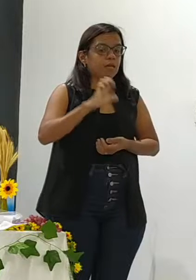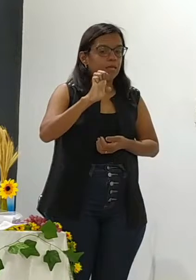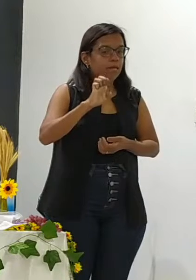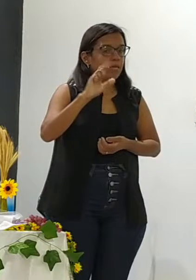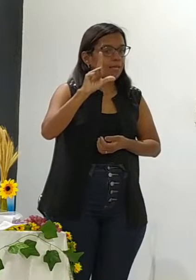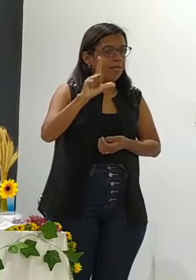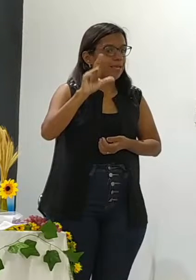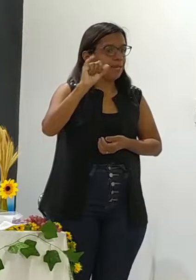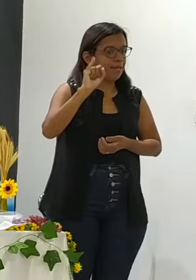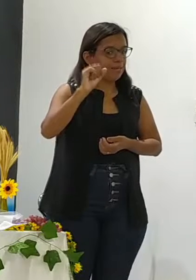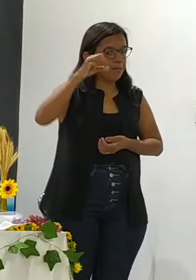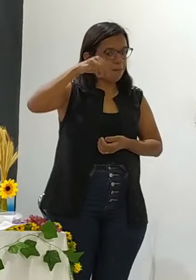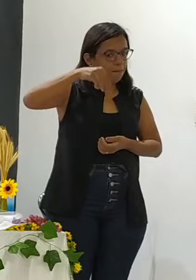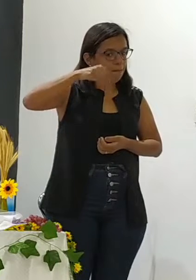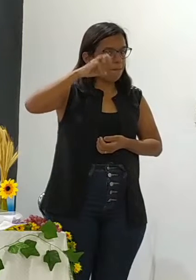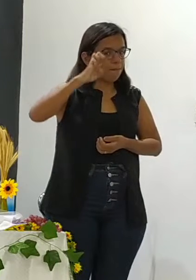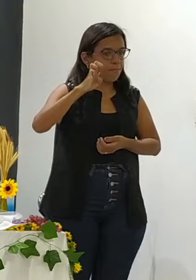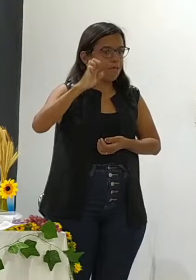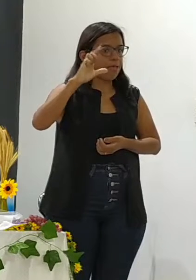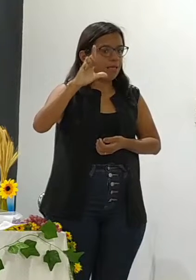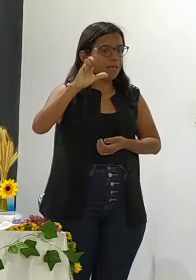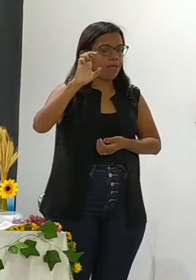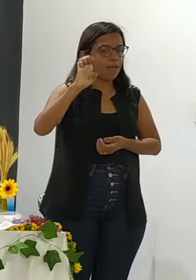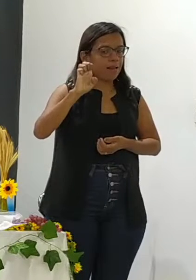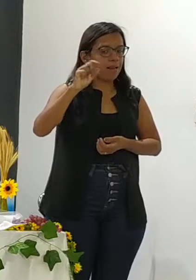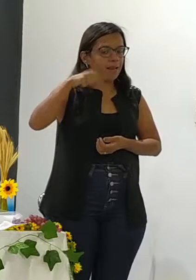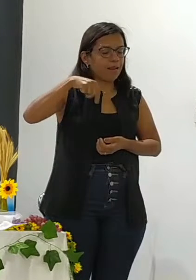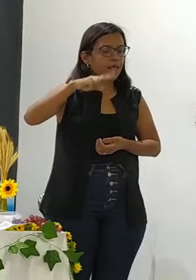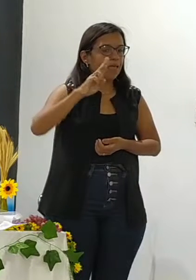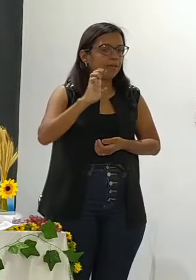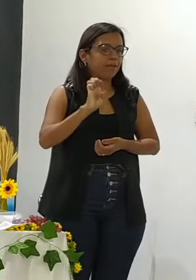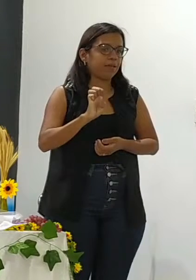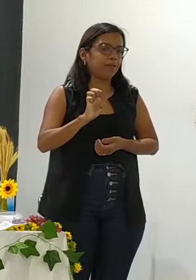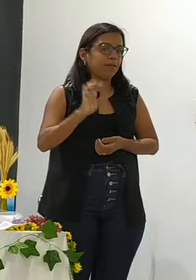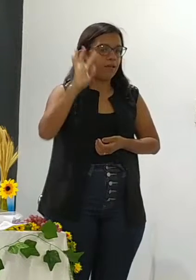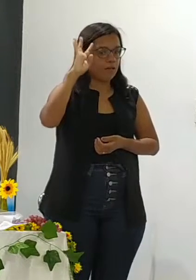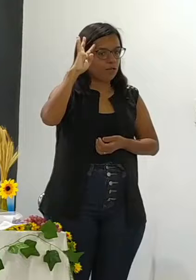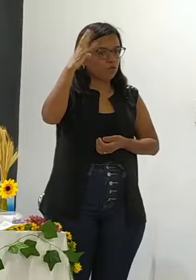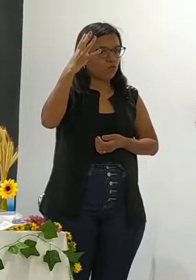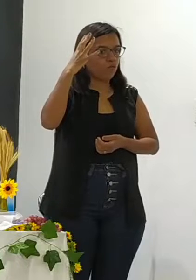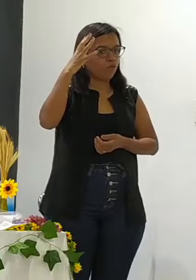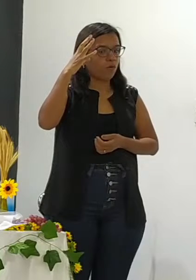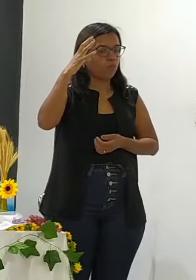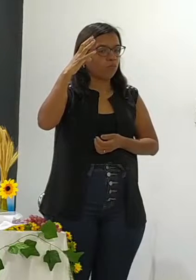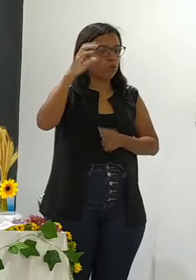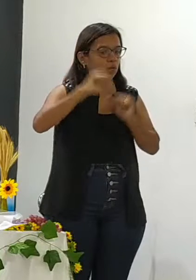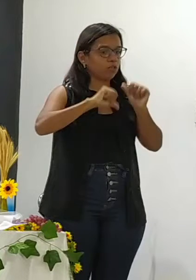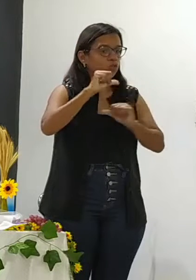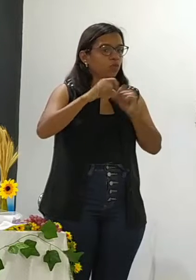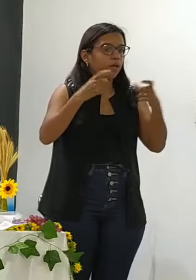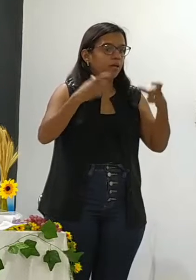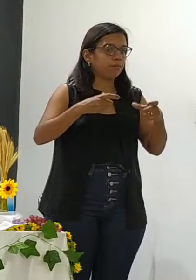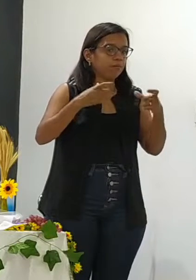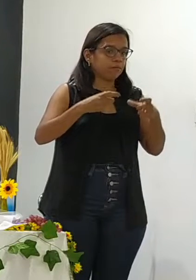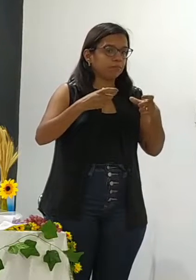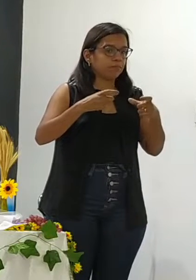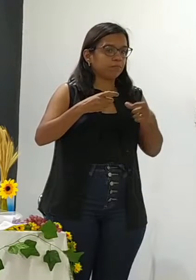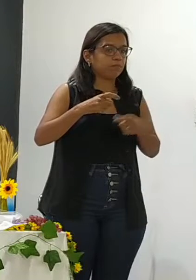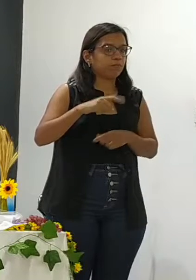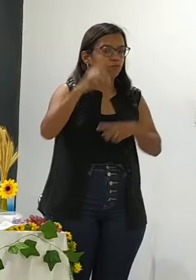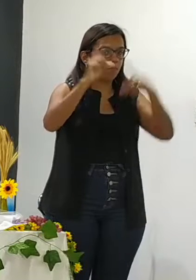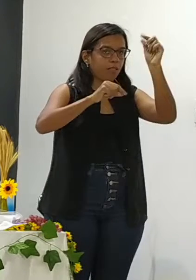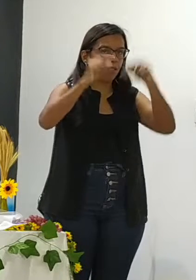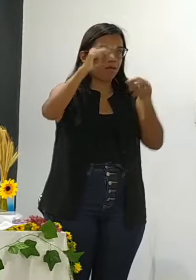ele resolveu sair de Belém com a sua família, porque naquela época tinha